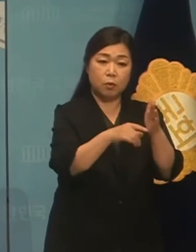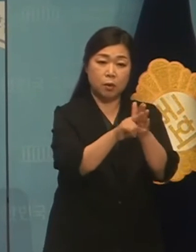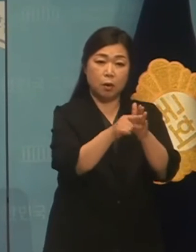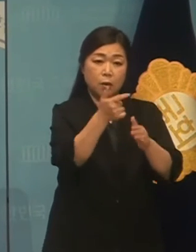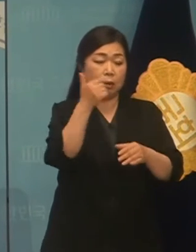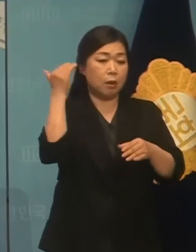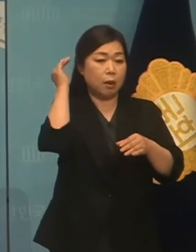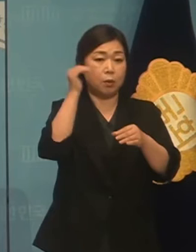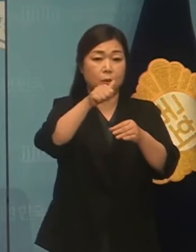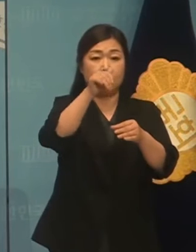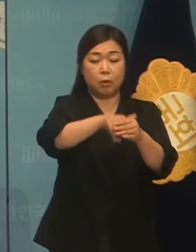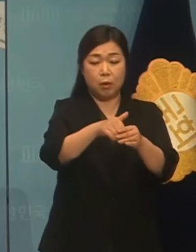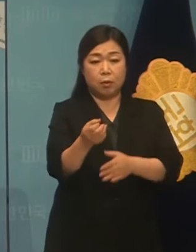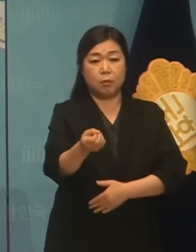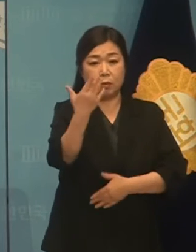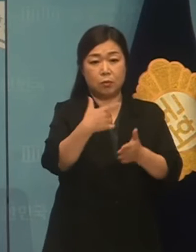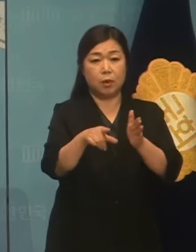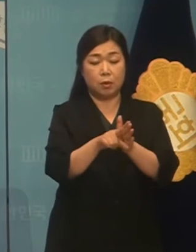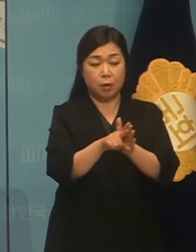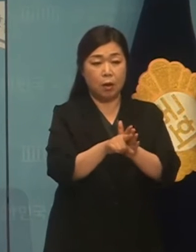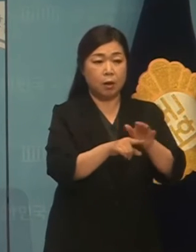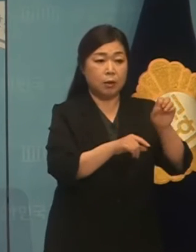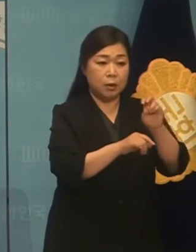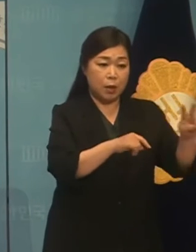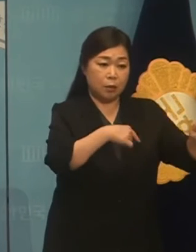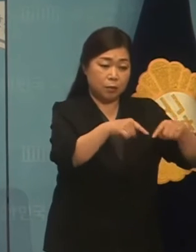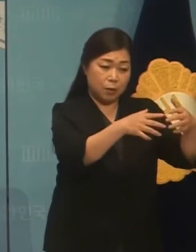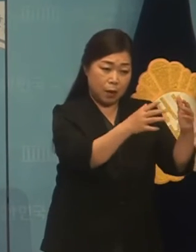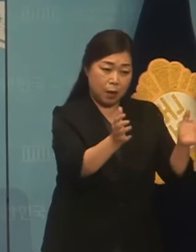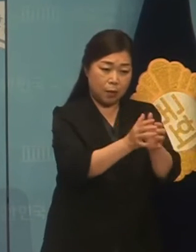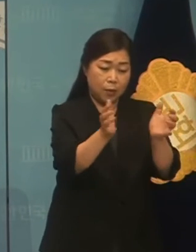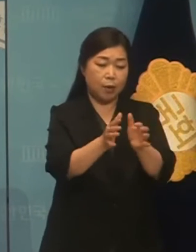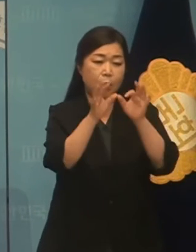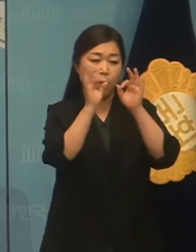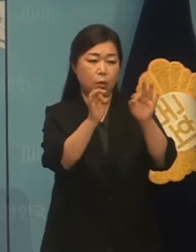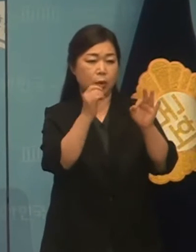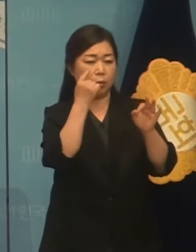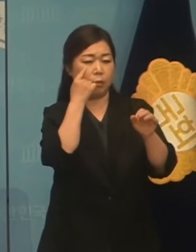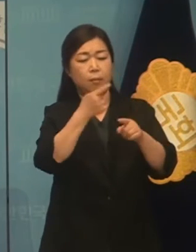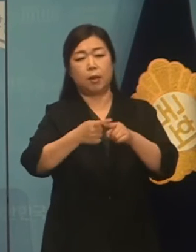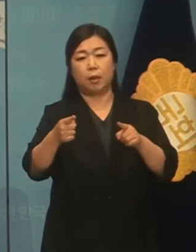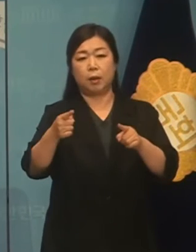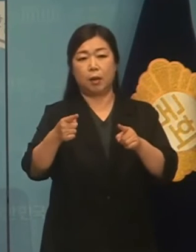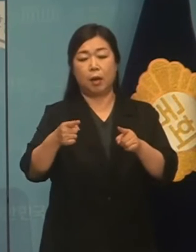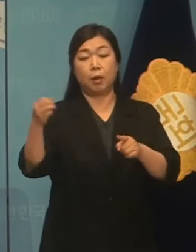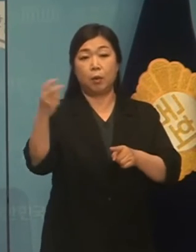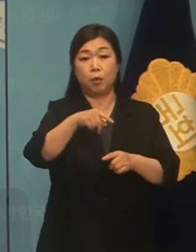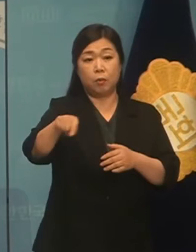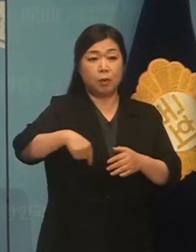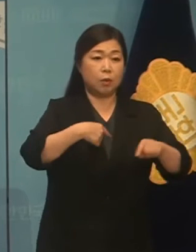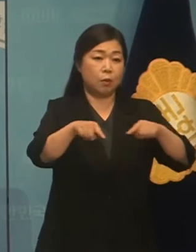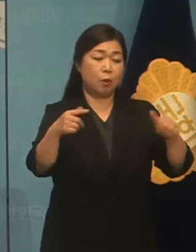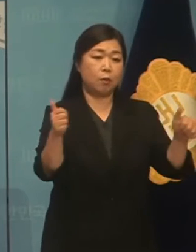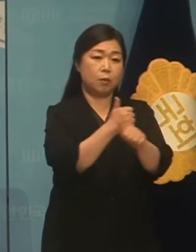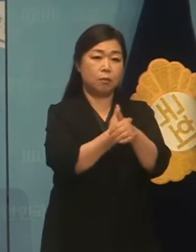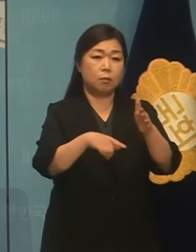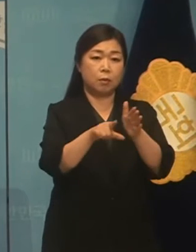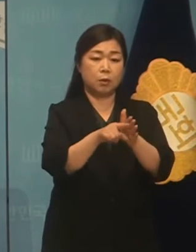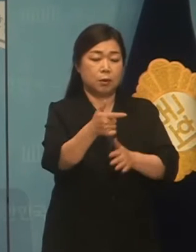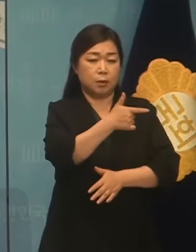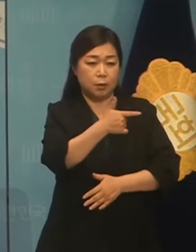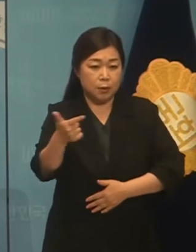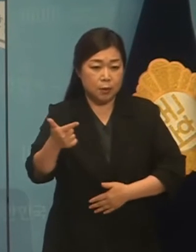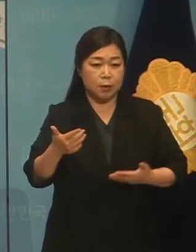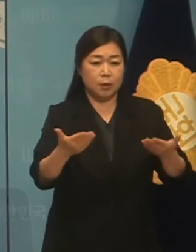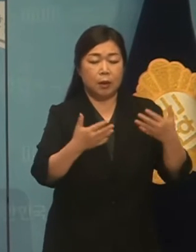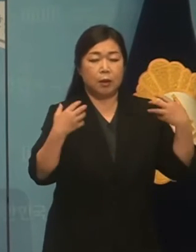틀, 이를 위한 범야일체의 큰 구도를 보는 안목, 이 위에서 정권교체의 거대한